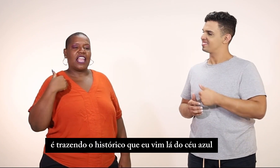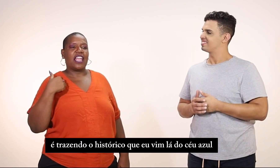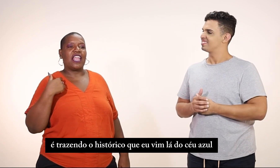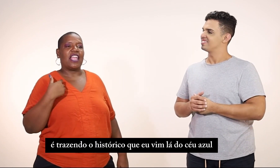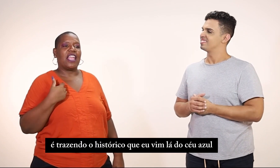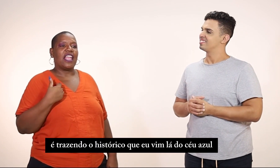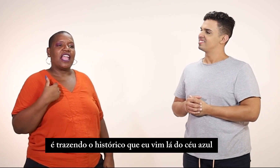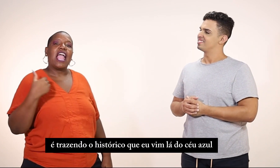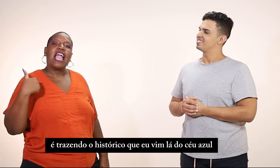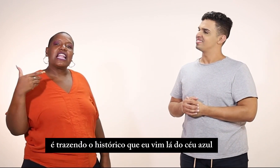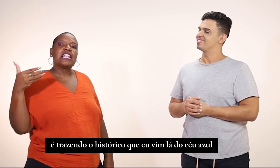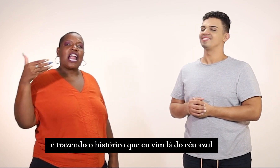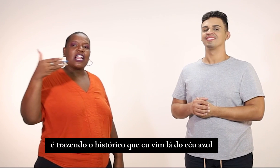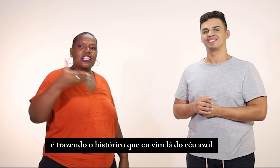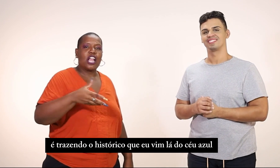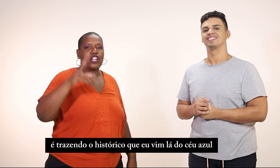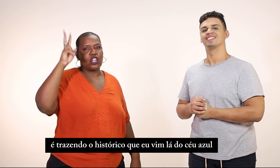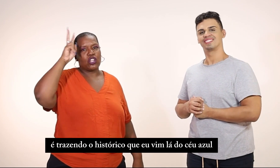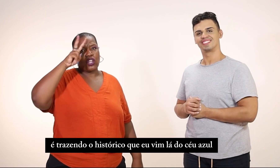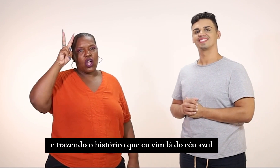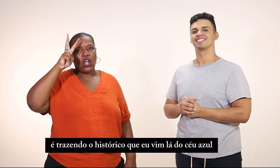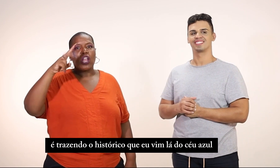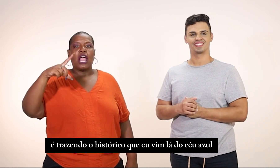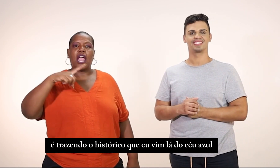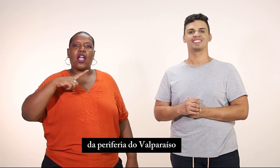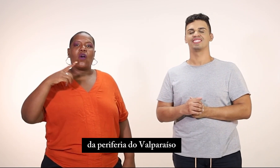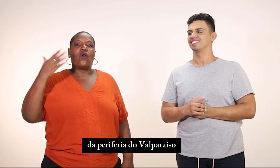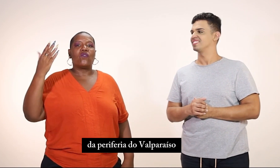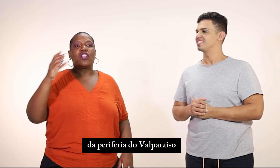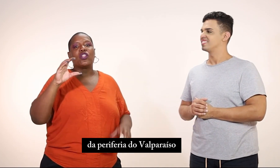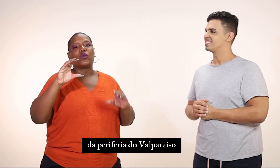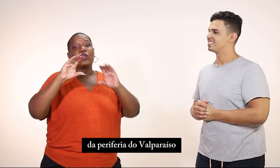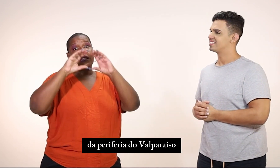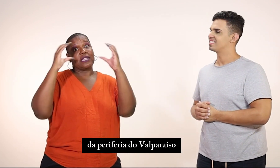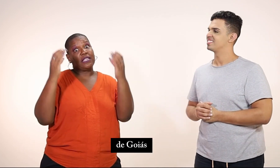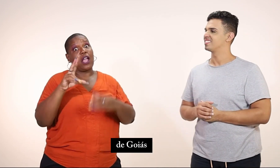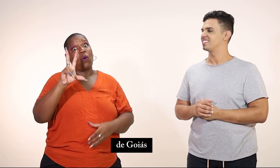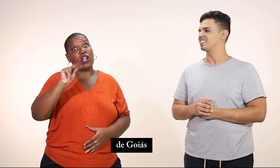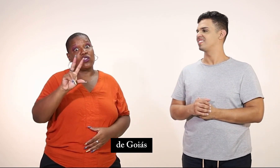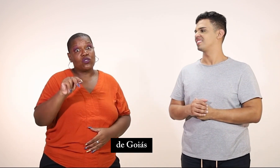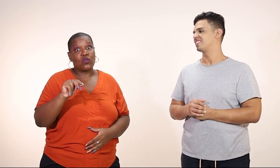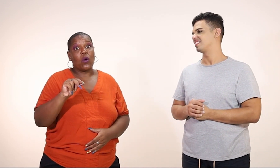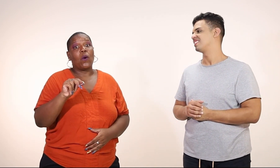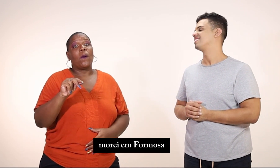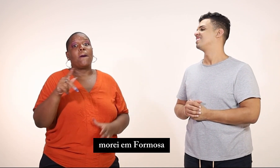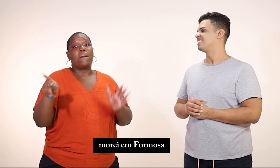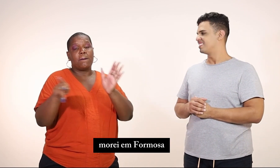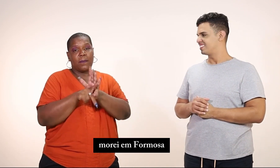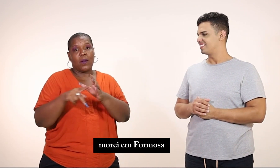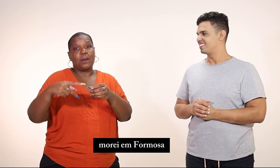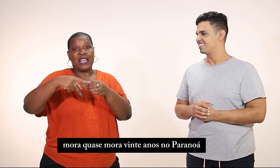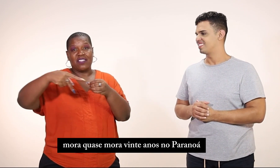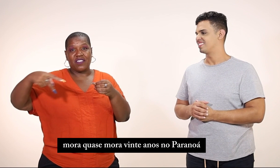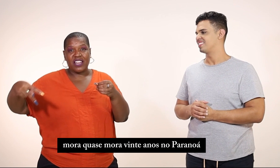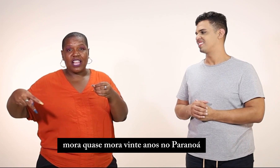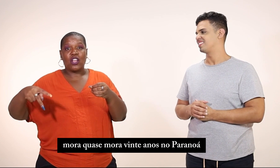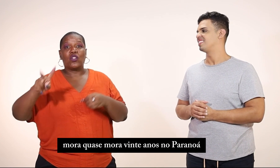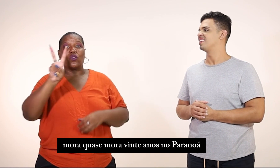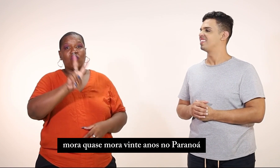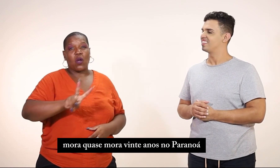Trazendo o histórico que eu vim lá do Céu Azul, da periferia do Valparaíso, de Goiás, morei em Formosa, mora há